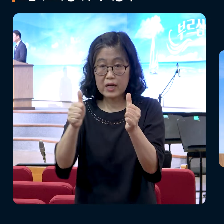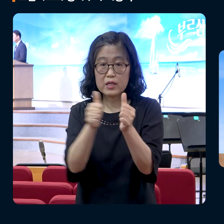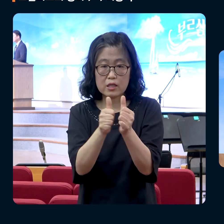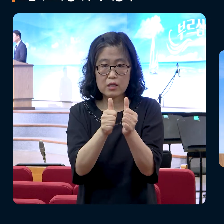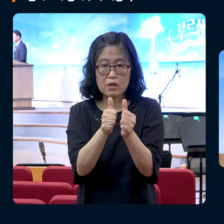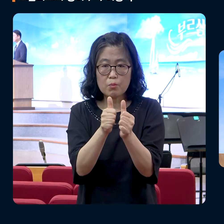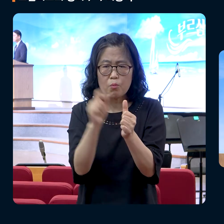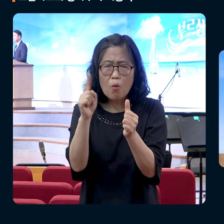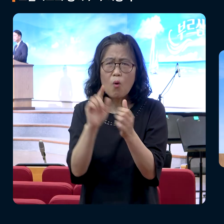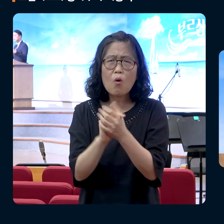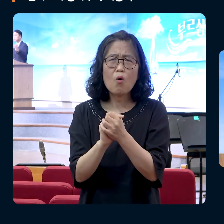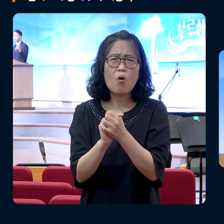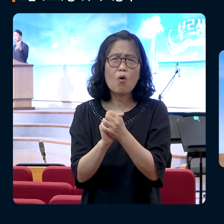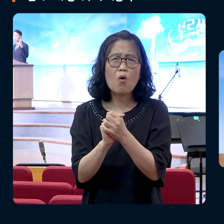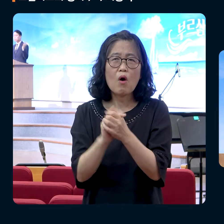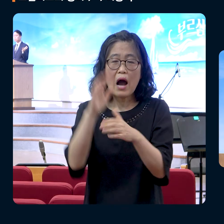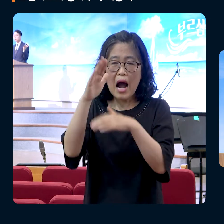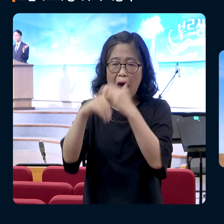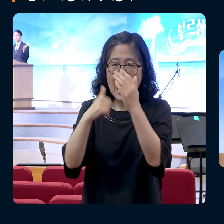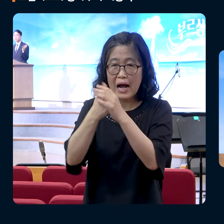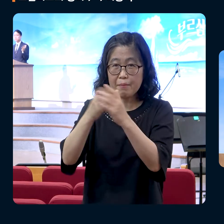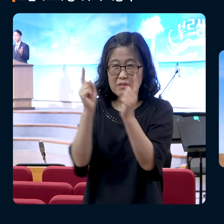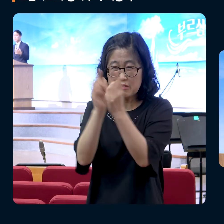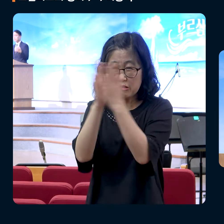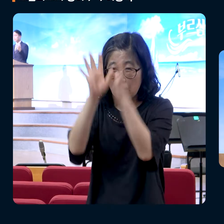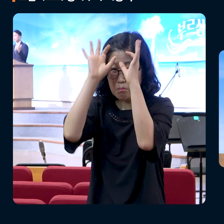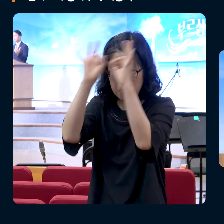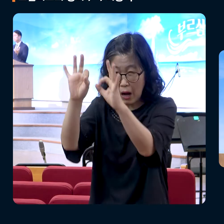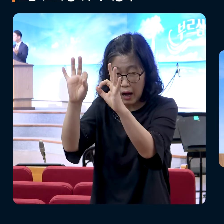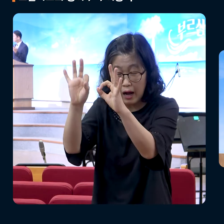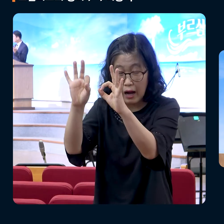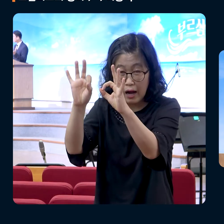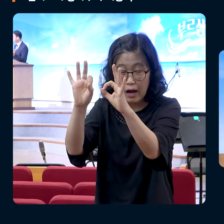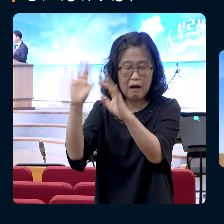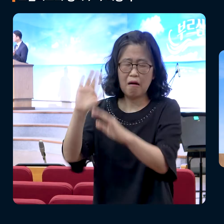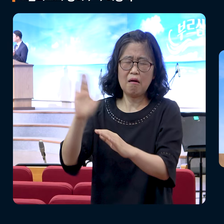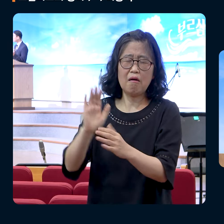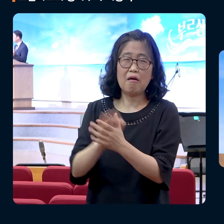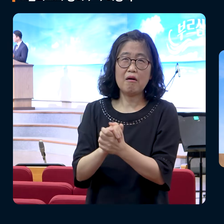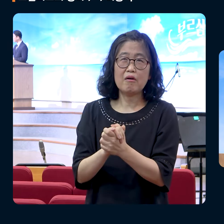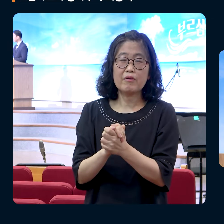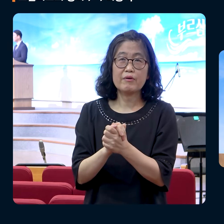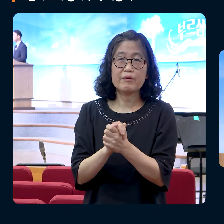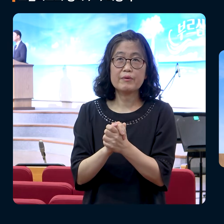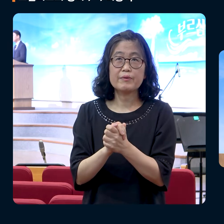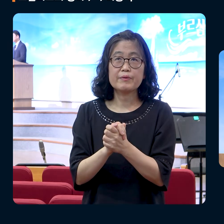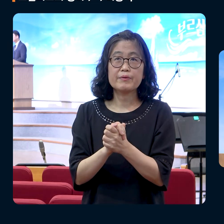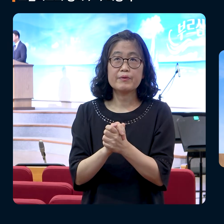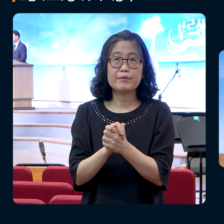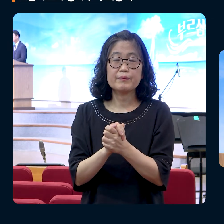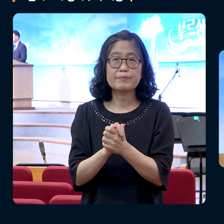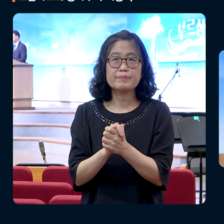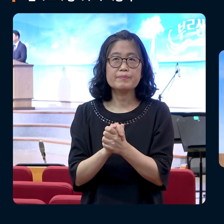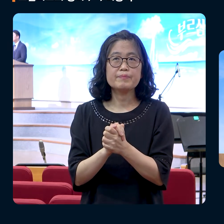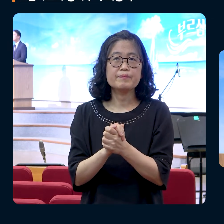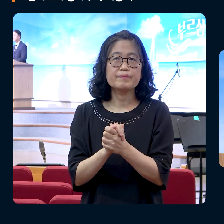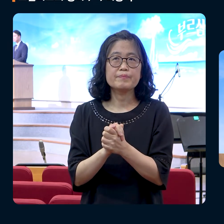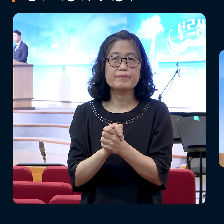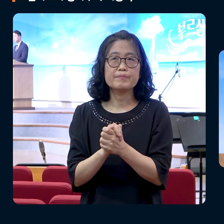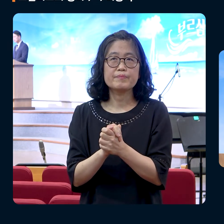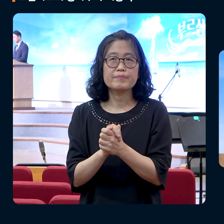이야기입니까? 하나님이 갑자기 기적으로 뿅 하고 나타나서 야, 나 봤지, 나 지금 요셉이랑 함께 하고 있다, 봐라, 이렇게 얘기하신